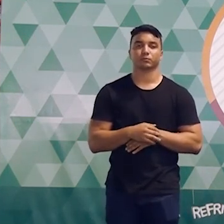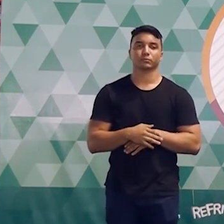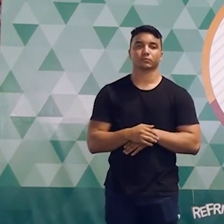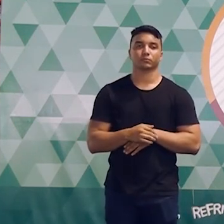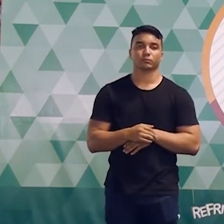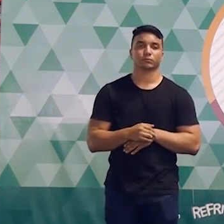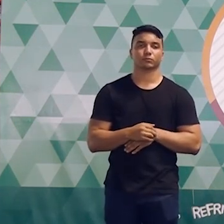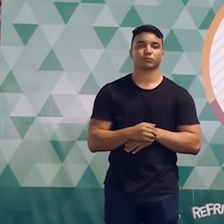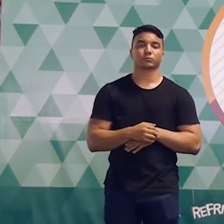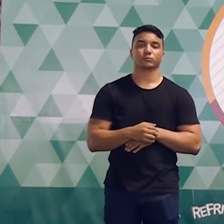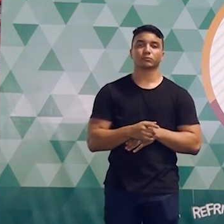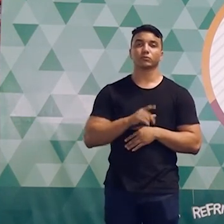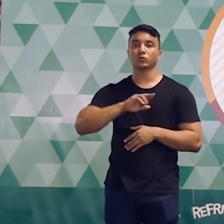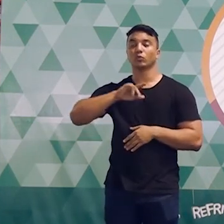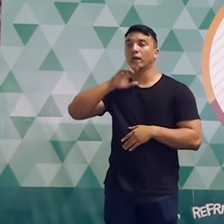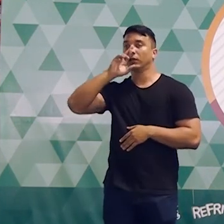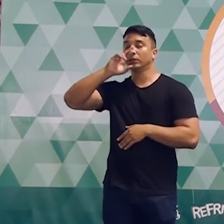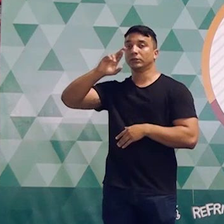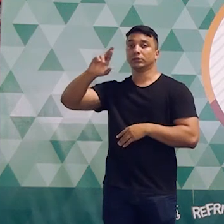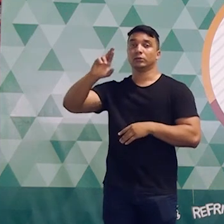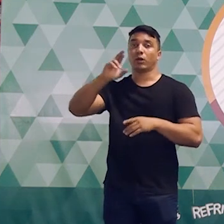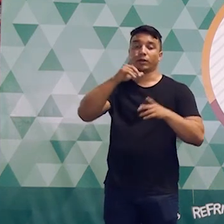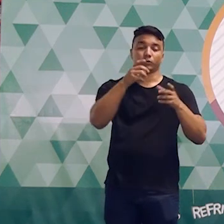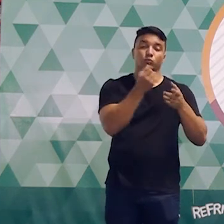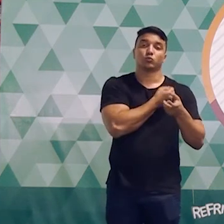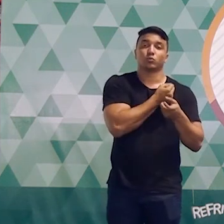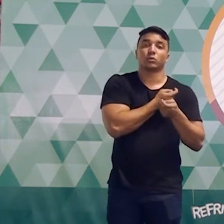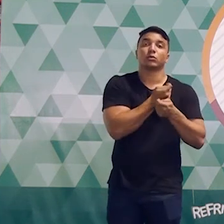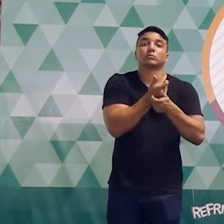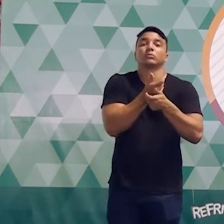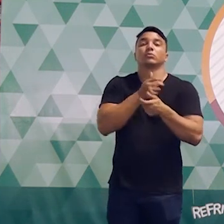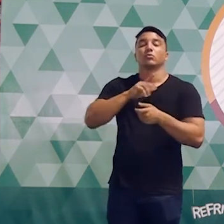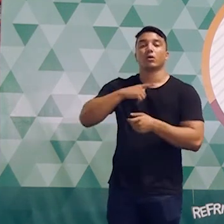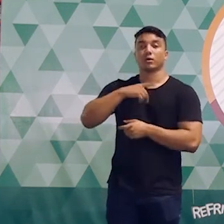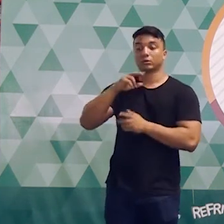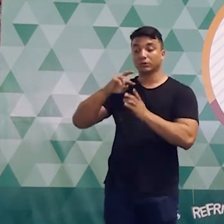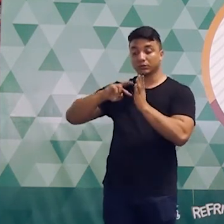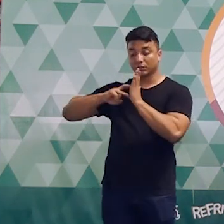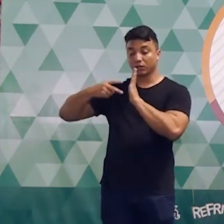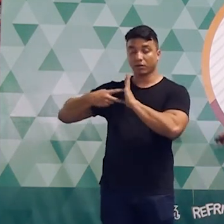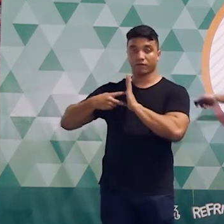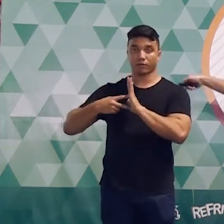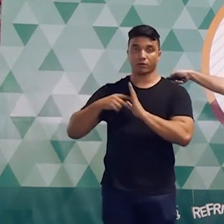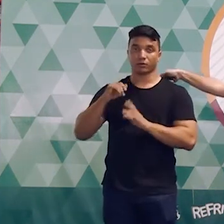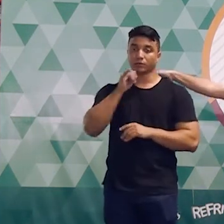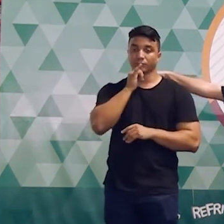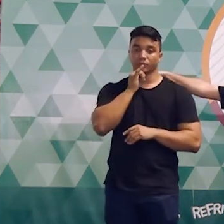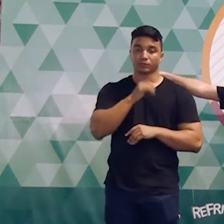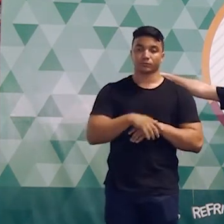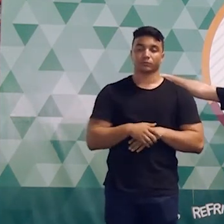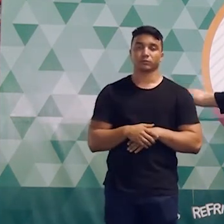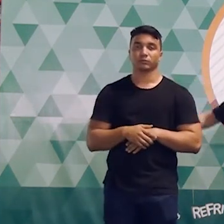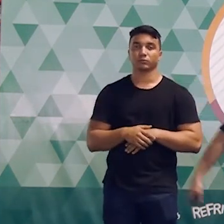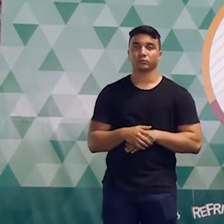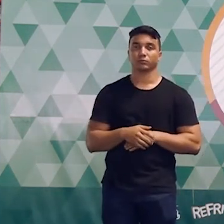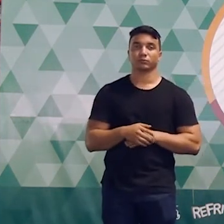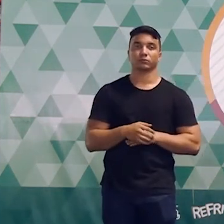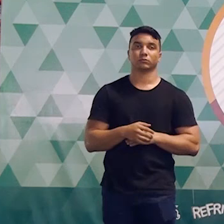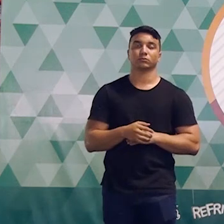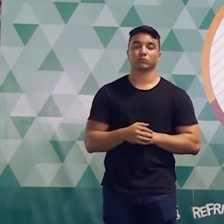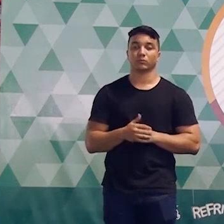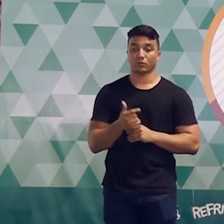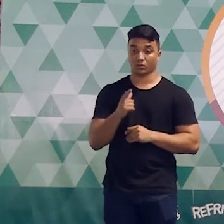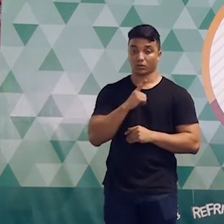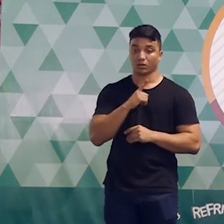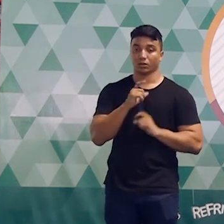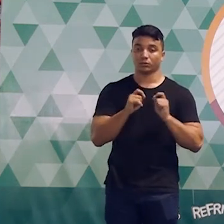Como eu disse, não importa o resultado numérico, importa o que ele significa para a população. Então preste atenção no primeiro.